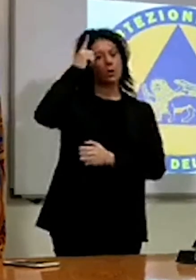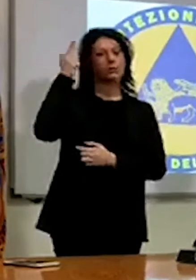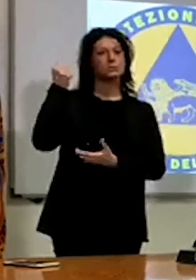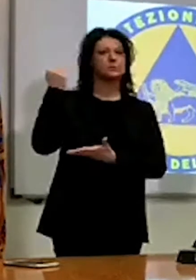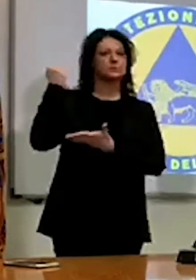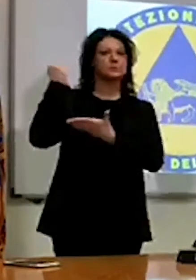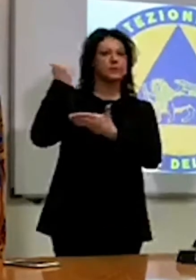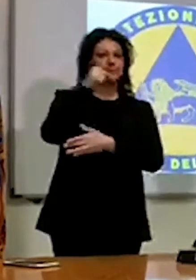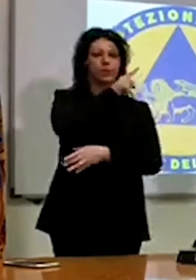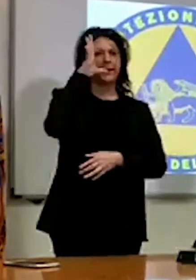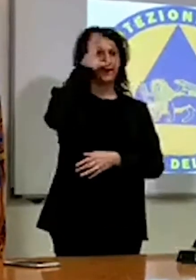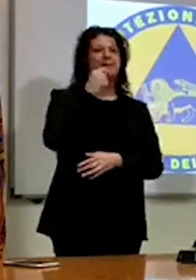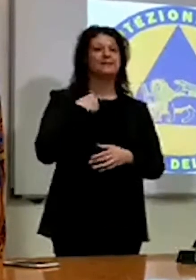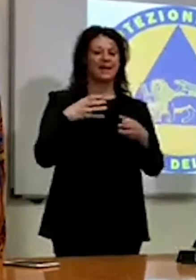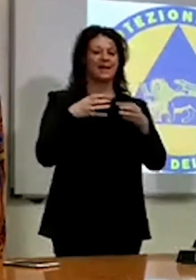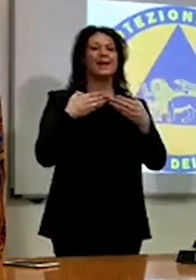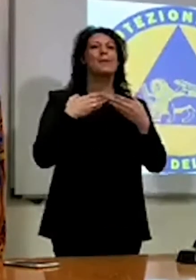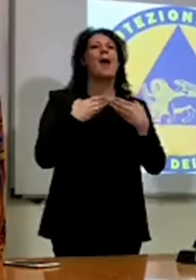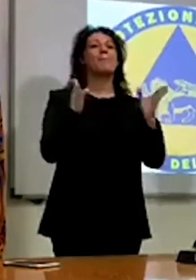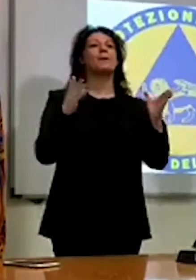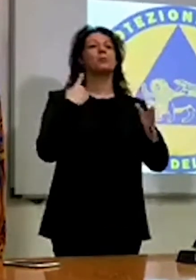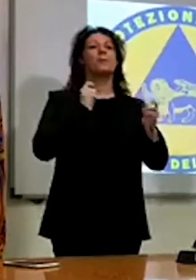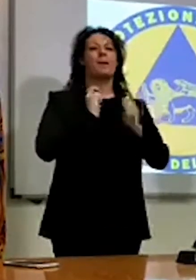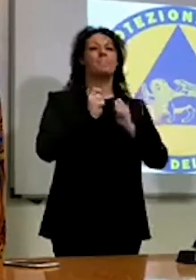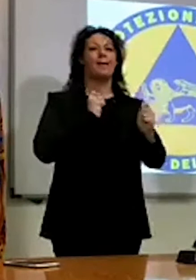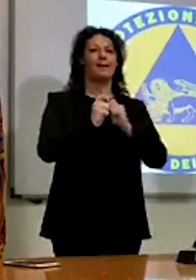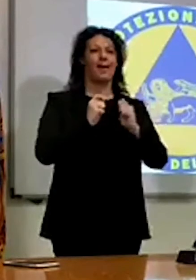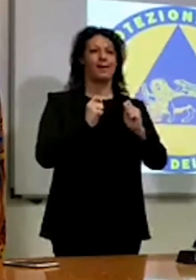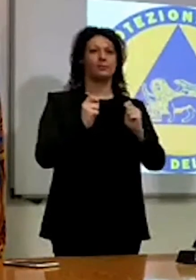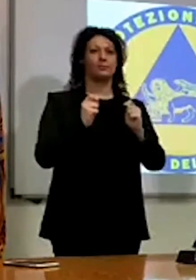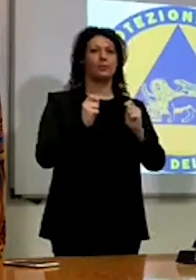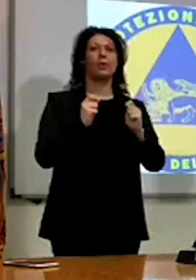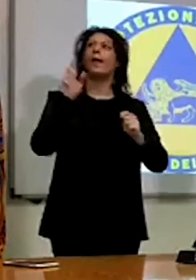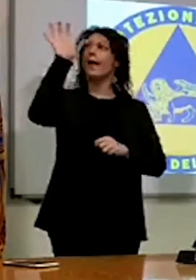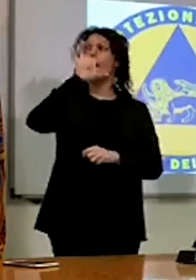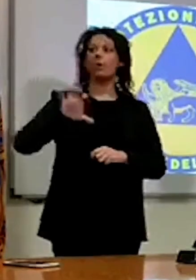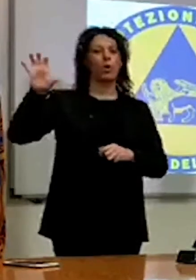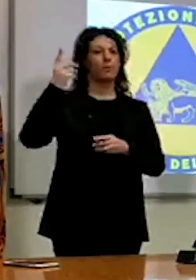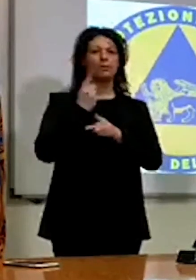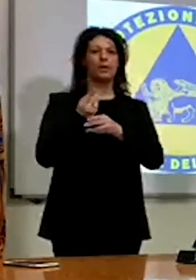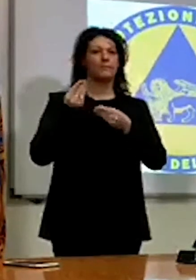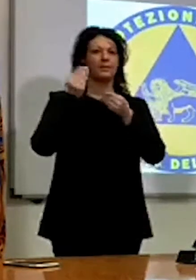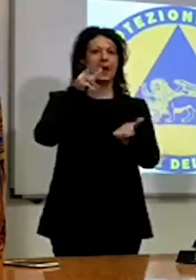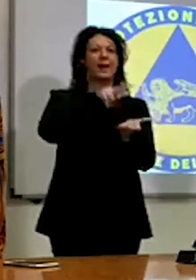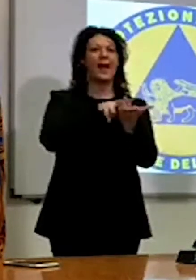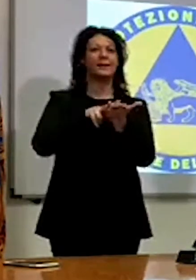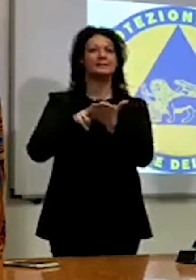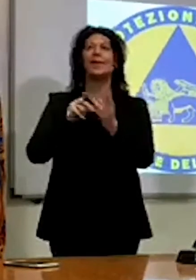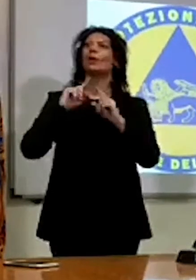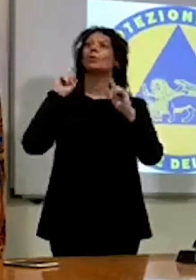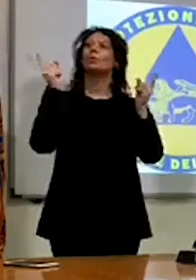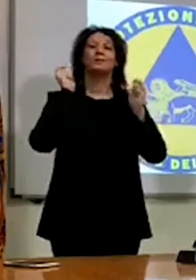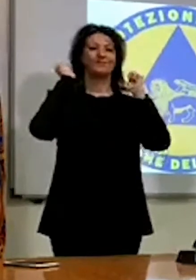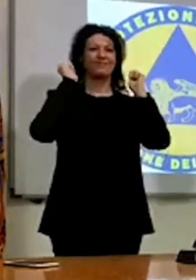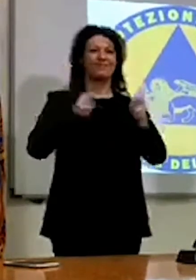attività l'europa deve garantire che tutti stiano è vedere partenza misura con le stesse